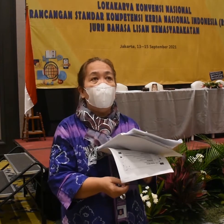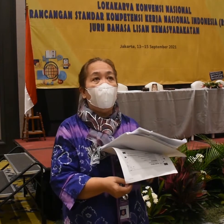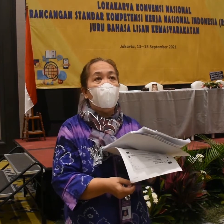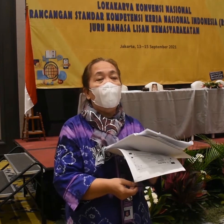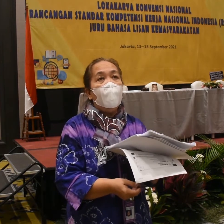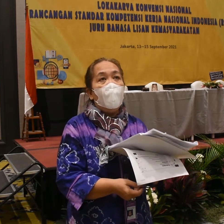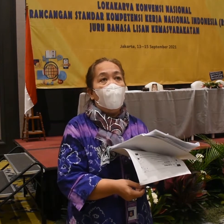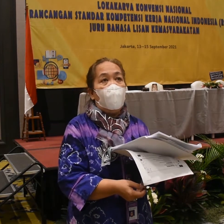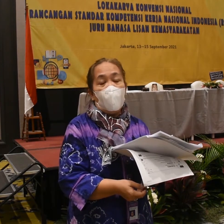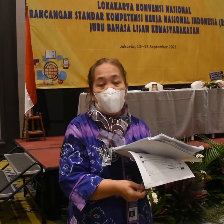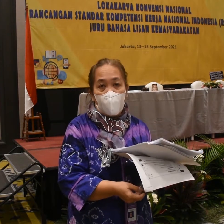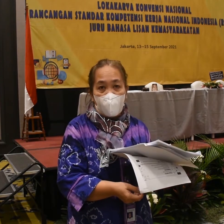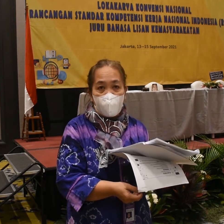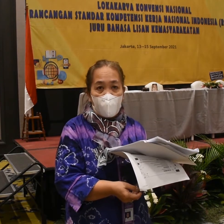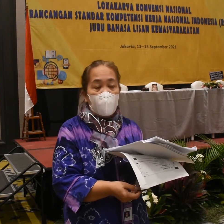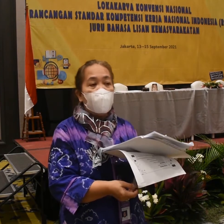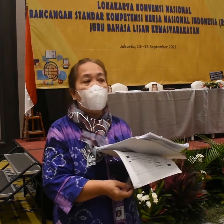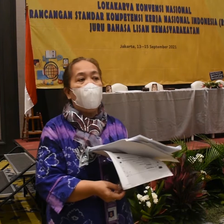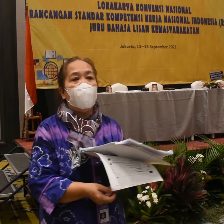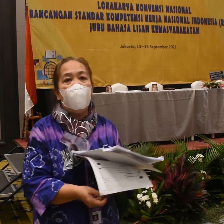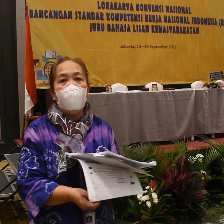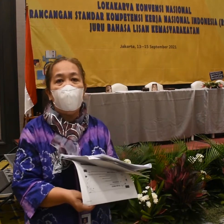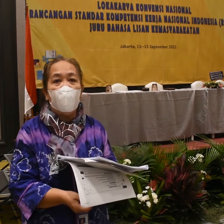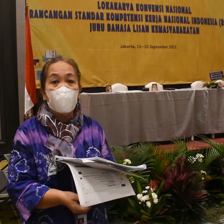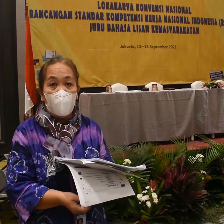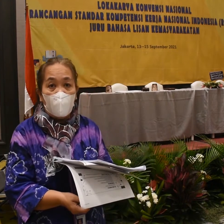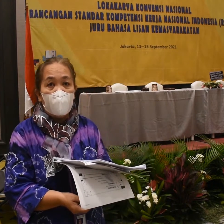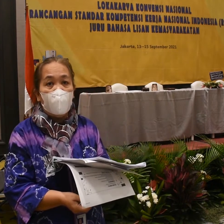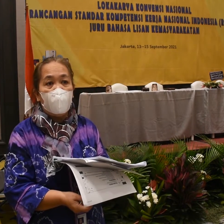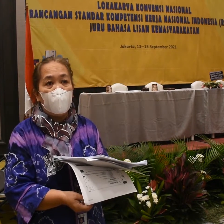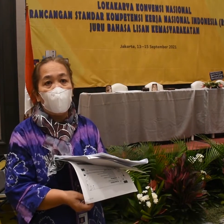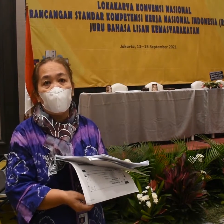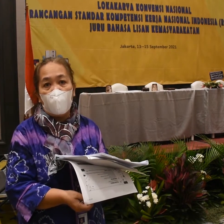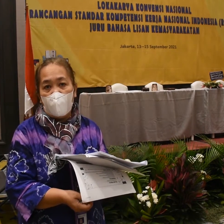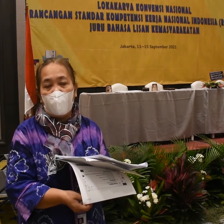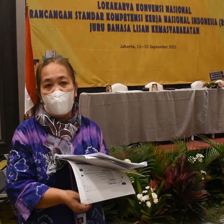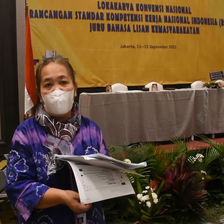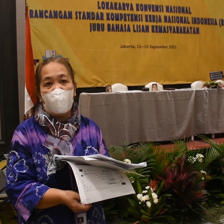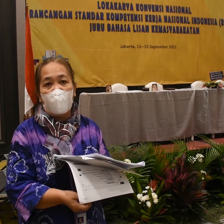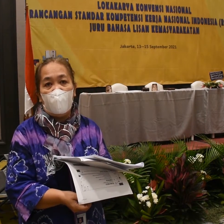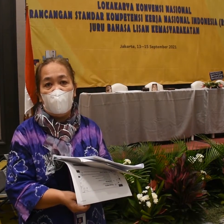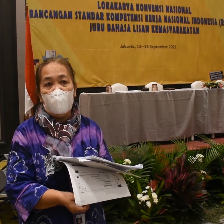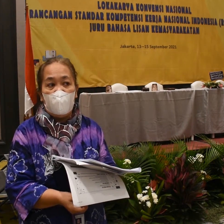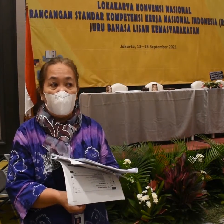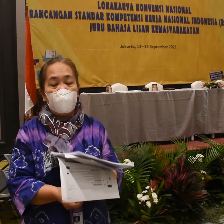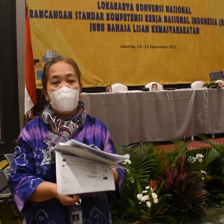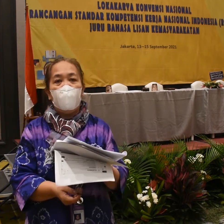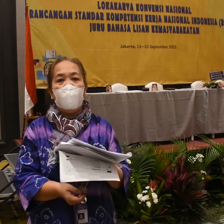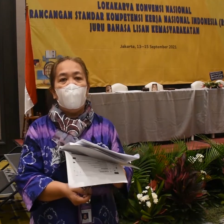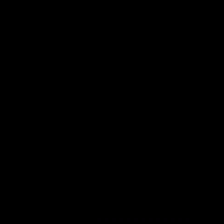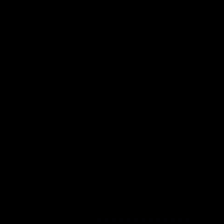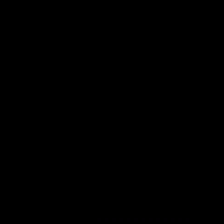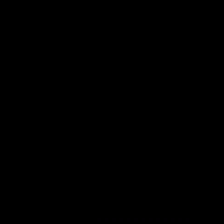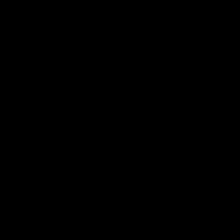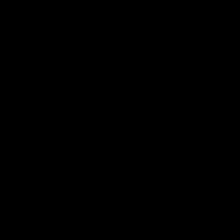dengan Badan Bahasa sebagai inisiator dari penyusunan RSKKNI ini.